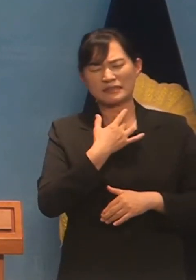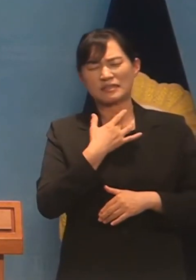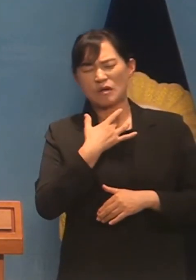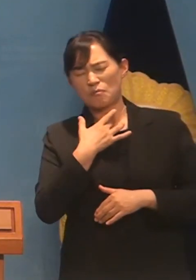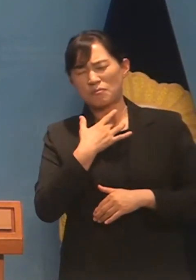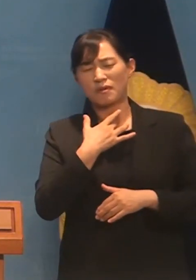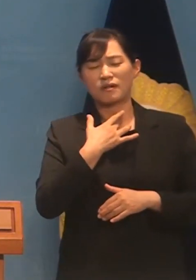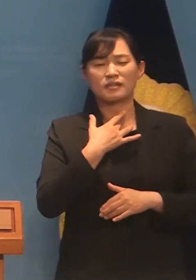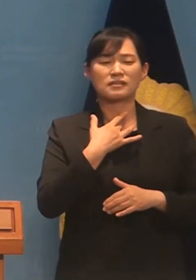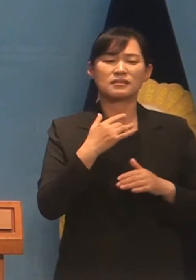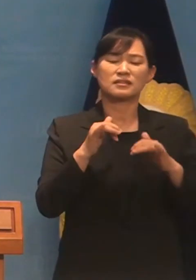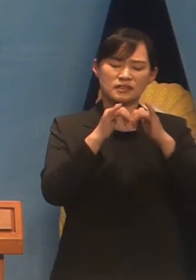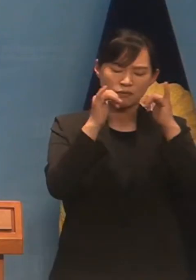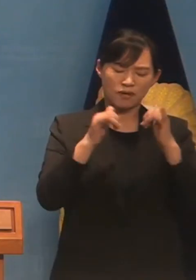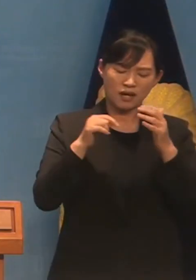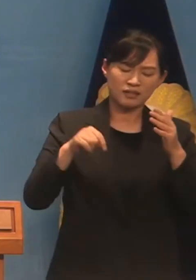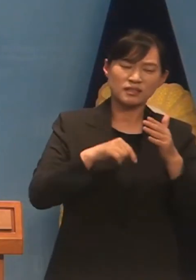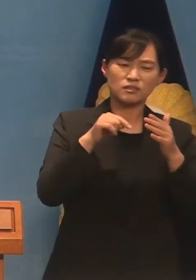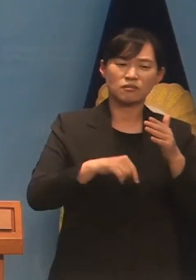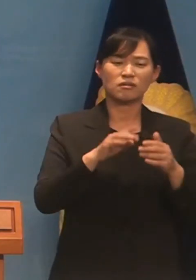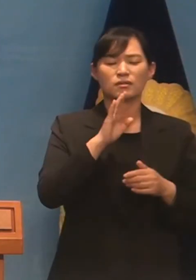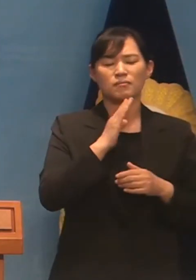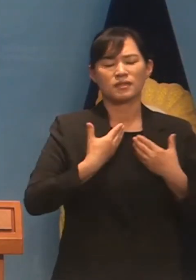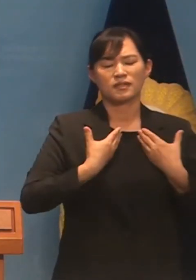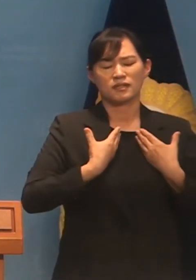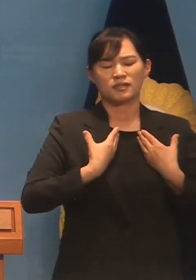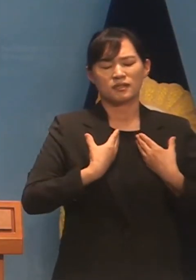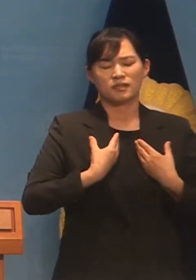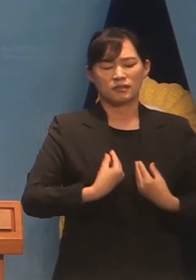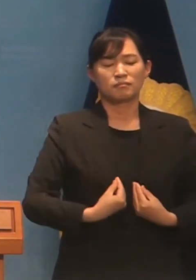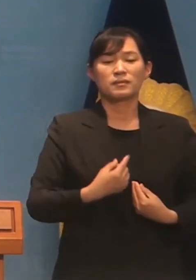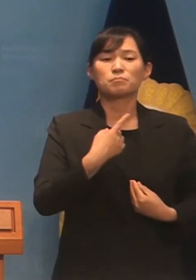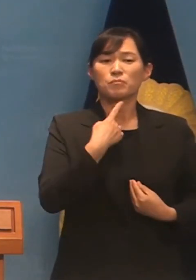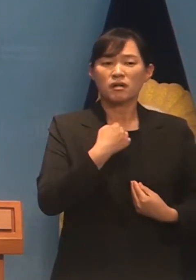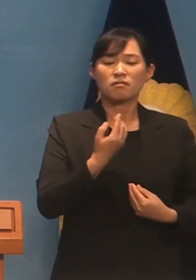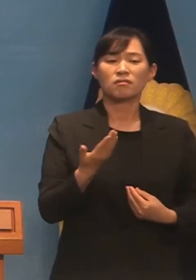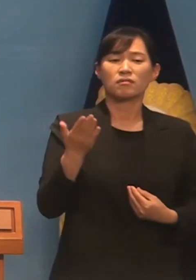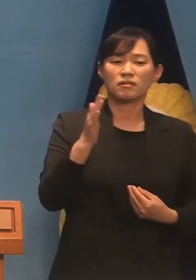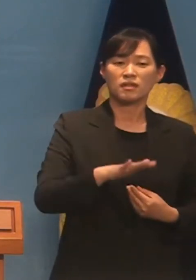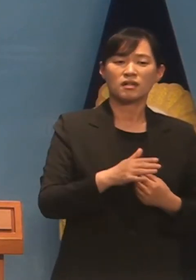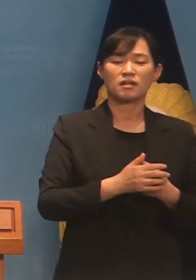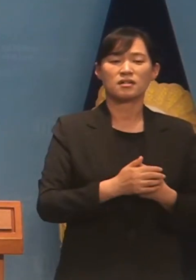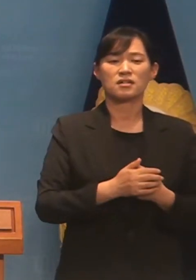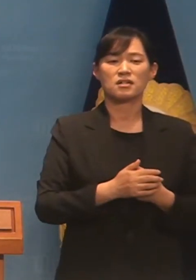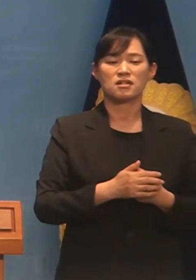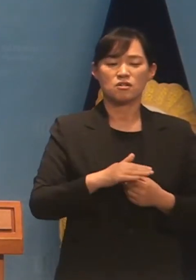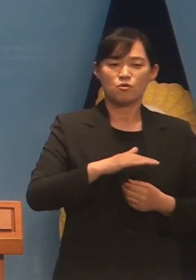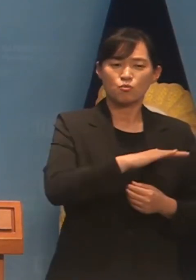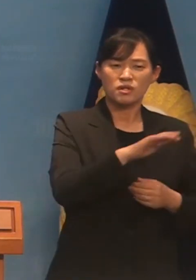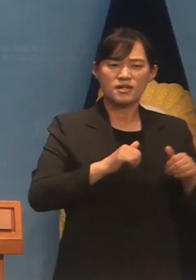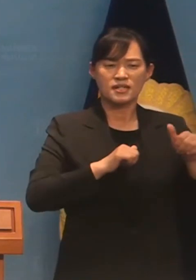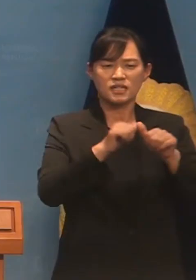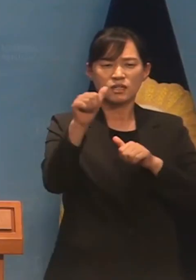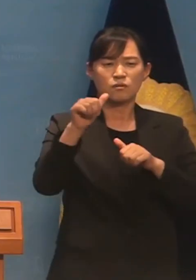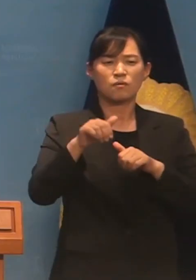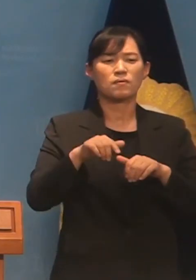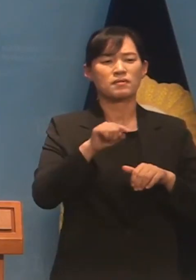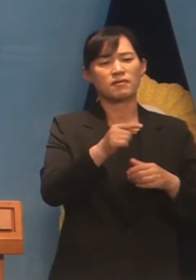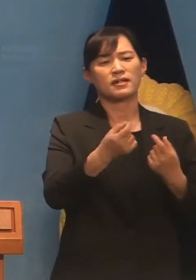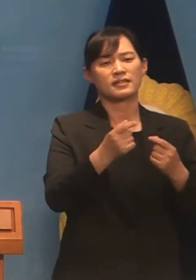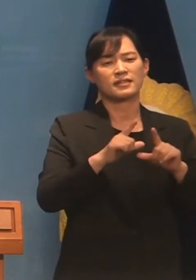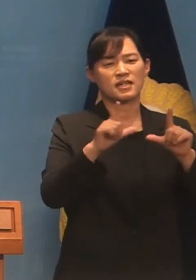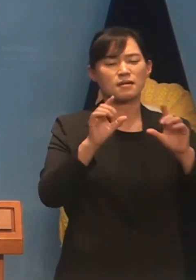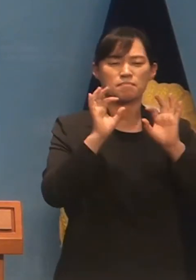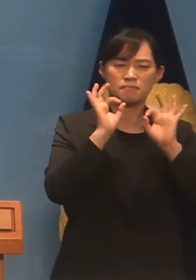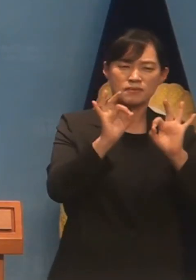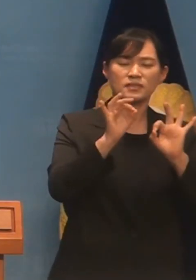난무하는 세상 속에서 다시 한번 절망해야 했습니다. 그러나 우리가 그것을 이기고 이런 날을 보고